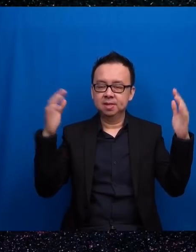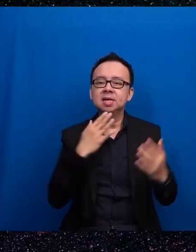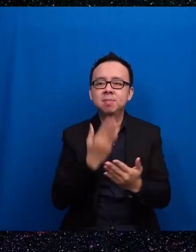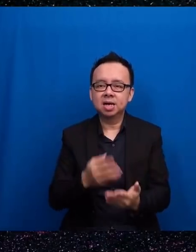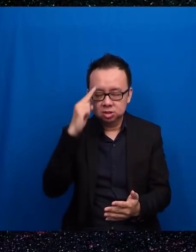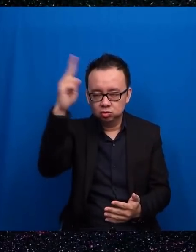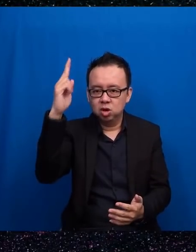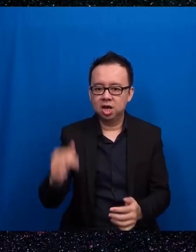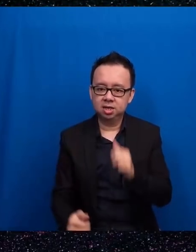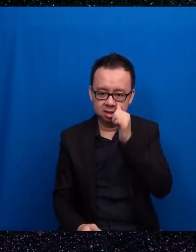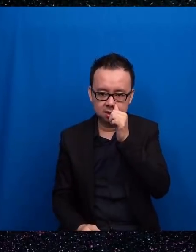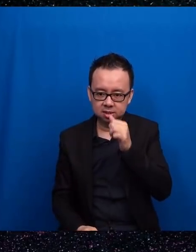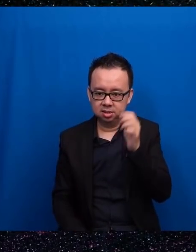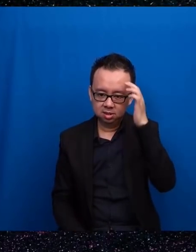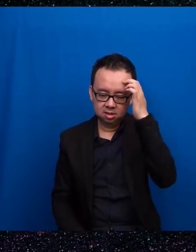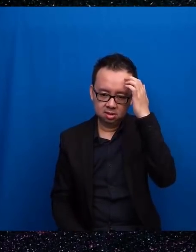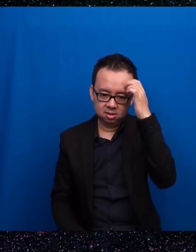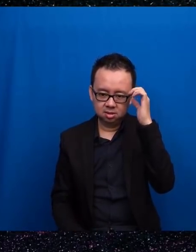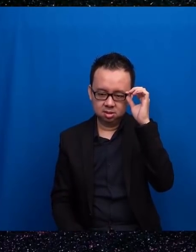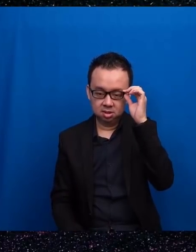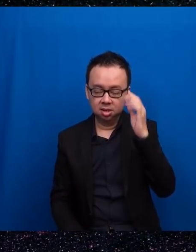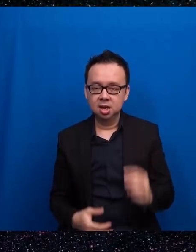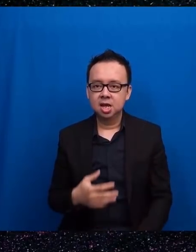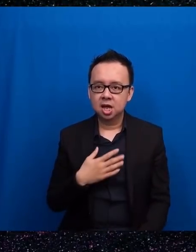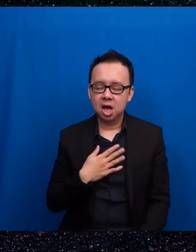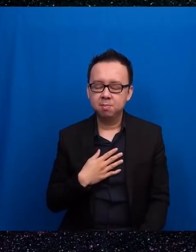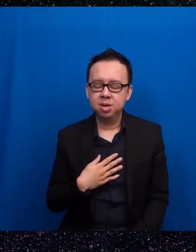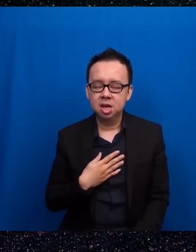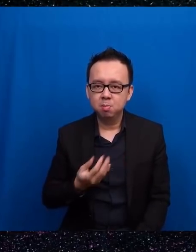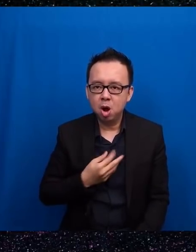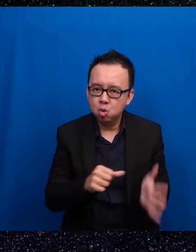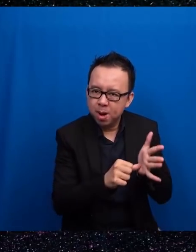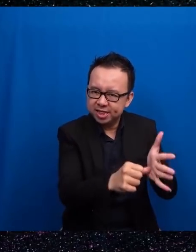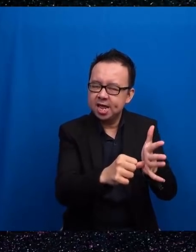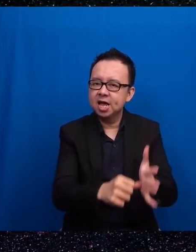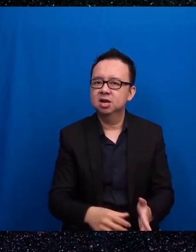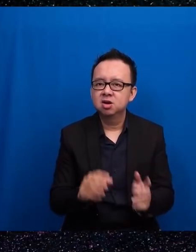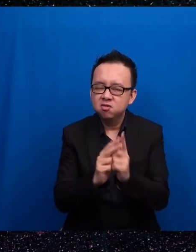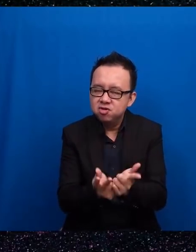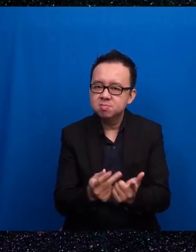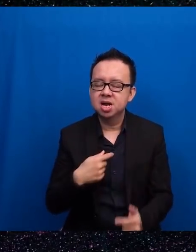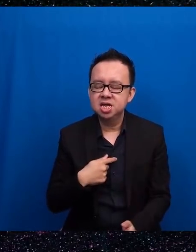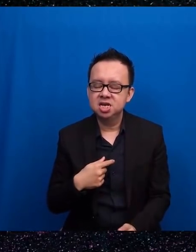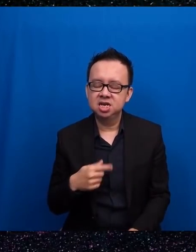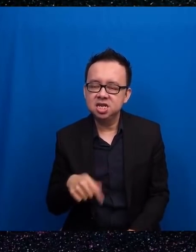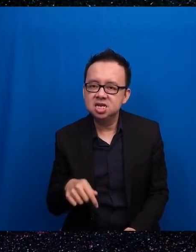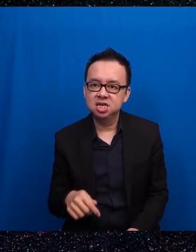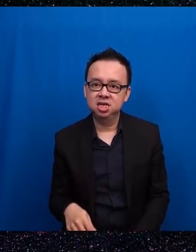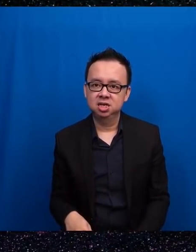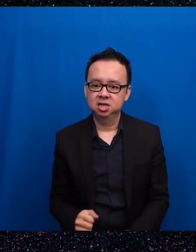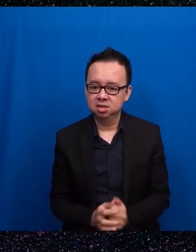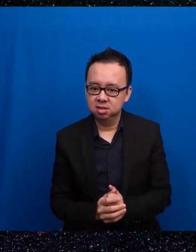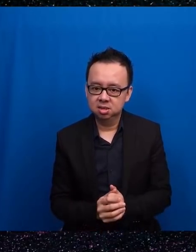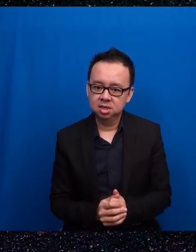Tuhan. We will seal the deal. Kami akan meteraikan firman ini Tuhan Yesus dengan iman kami dan